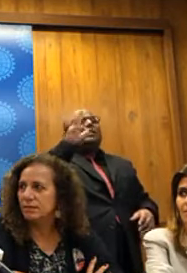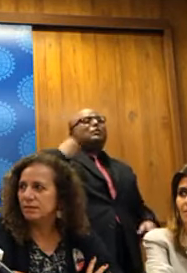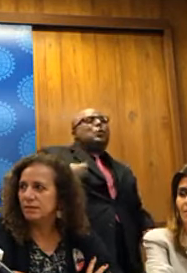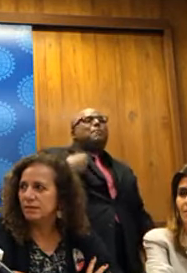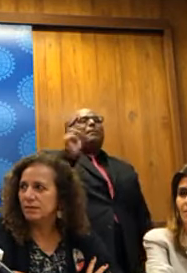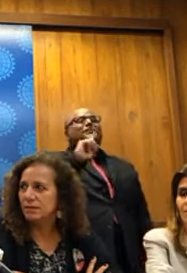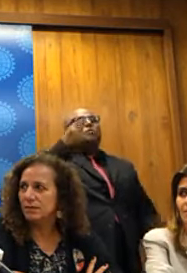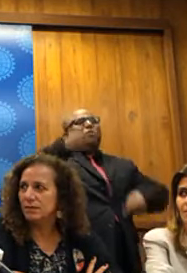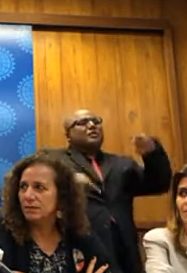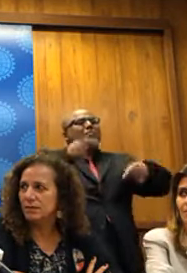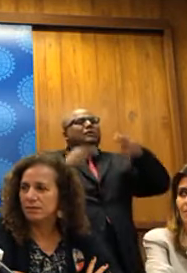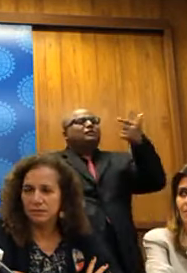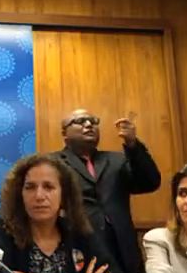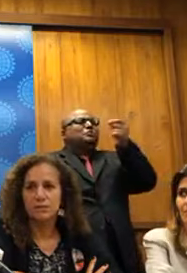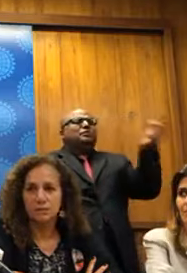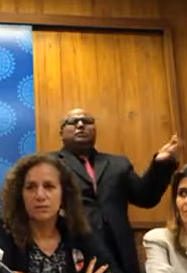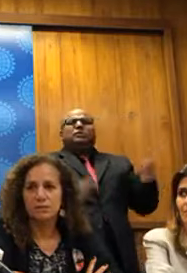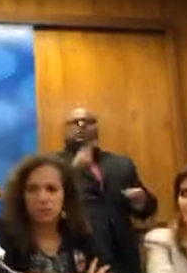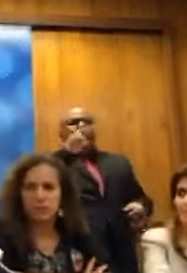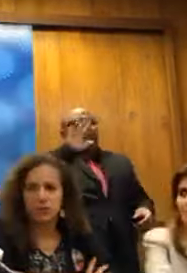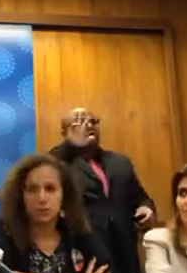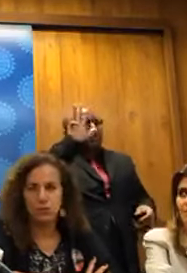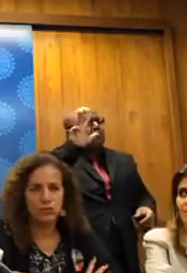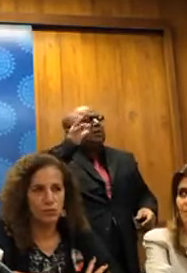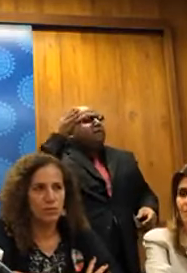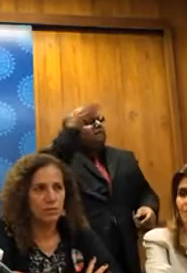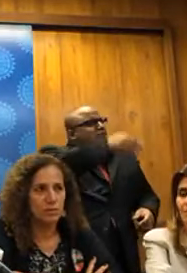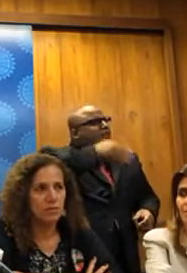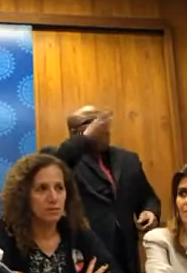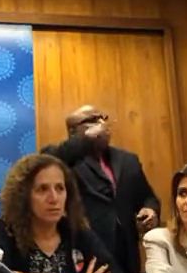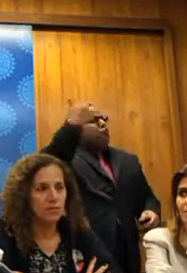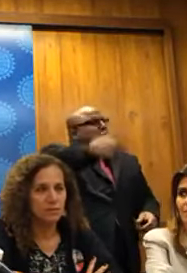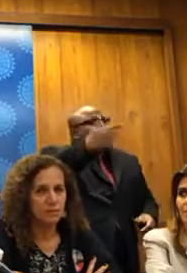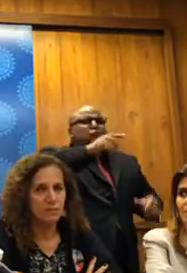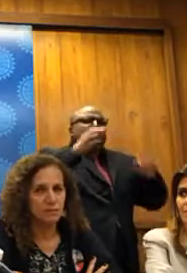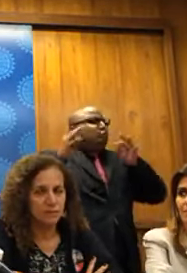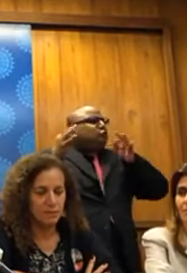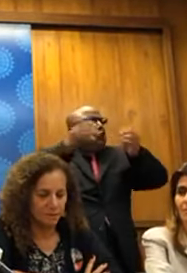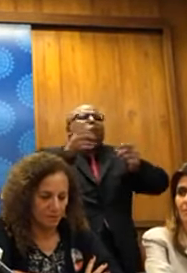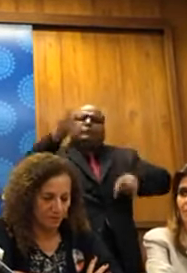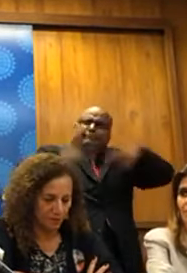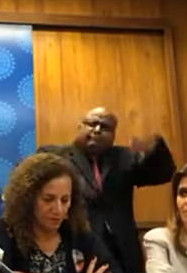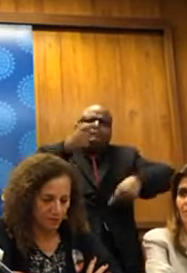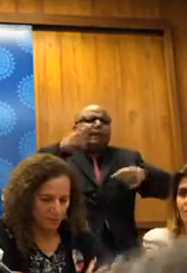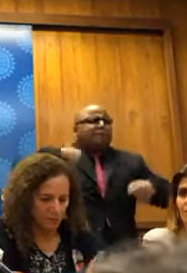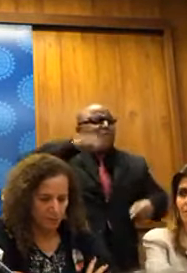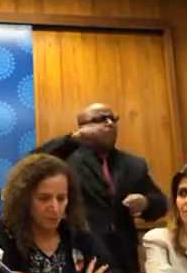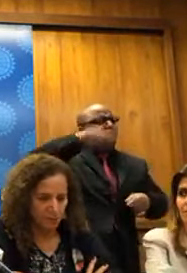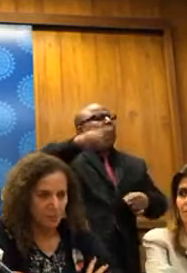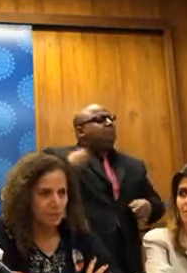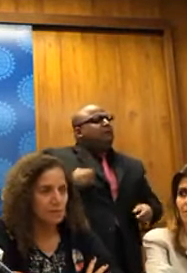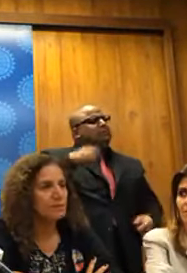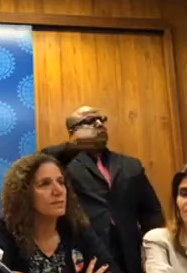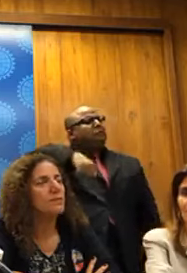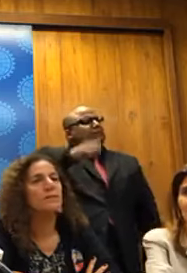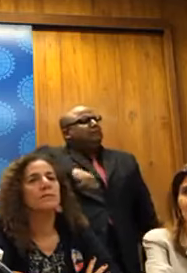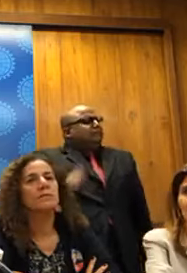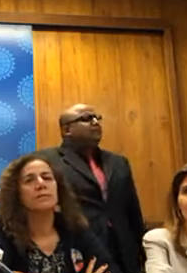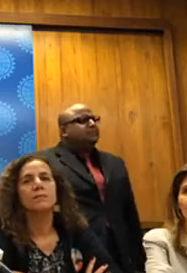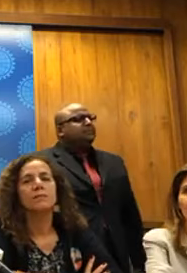Lula foi em todos os debates de segundo turno. Todos os debates de segundo turno. Ele foi.